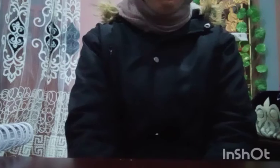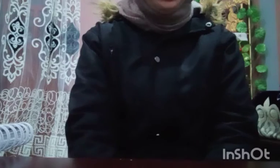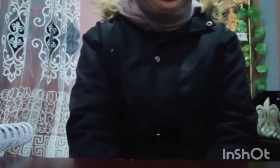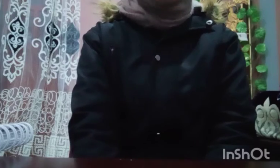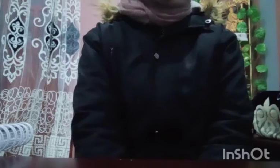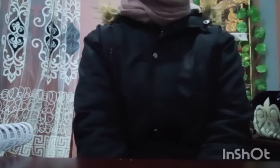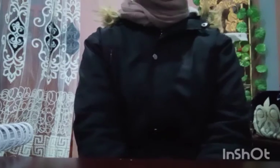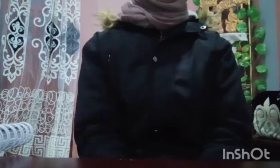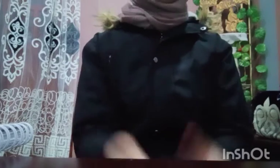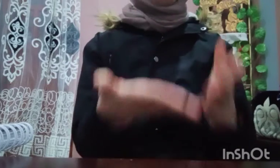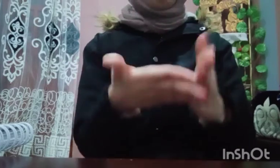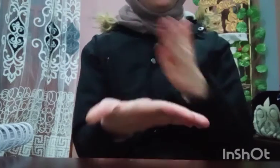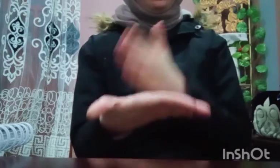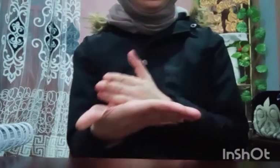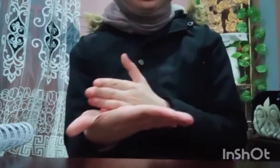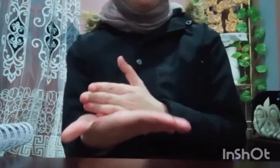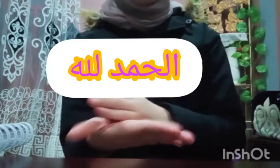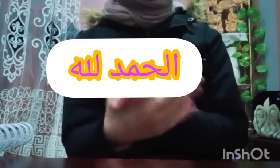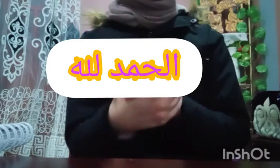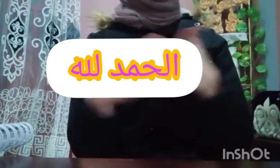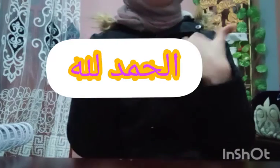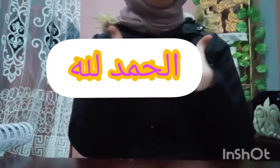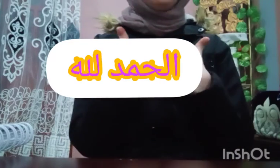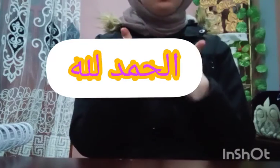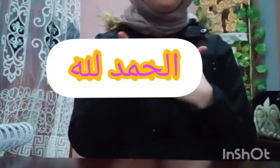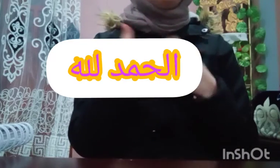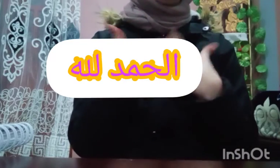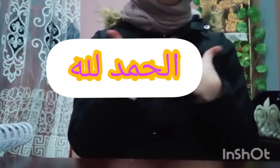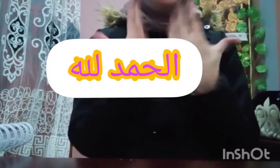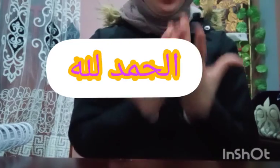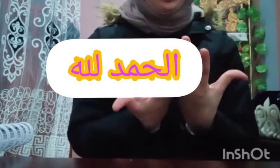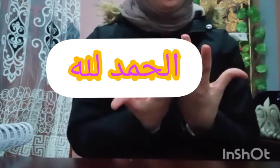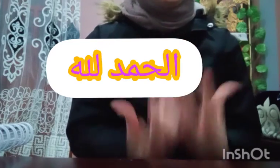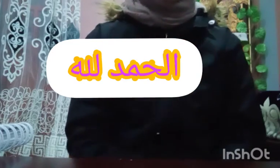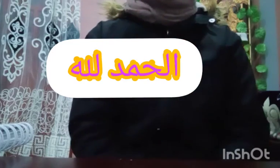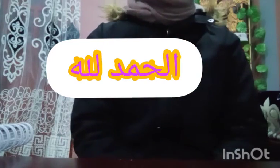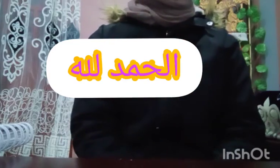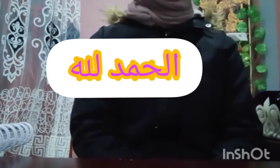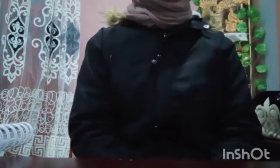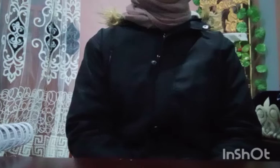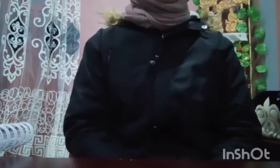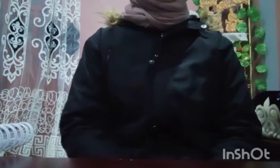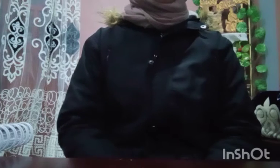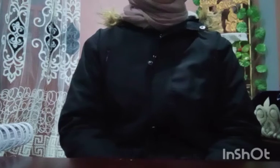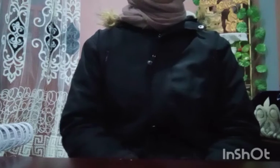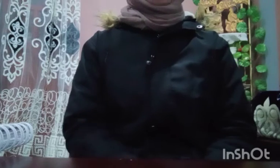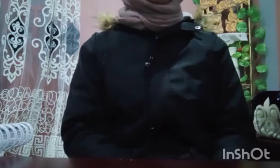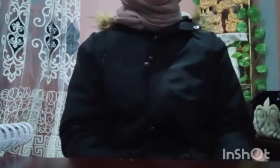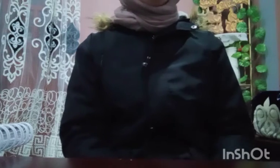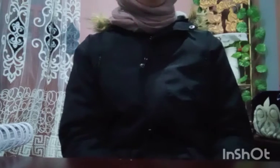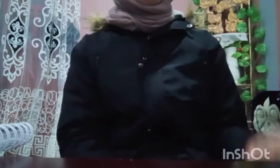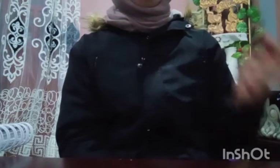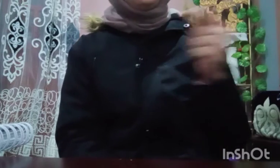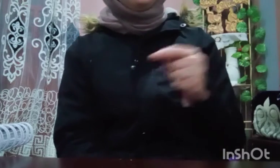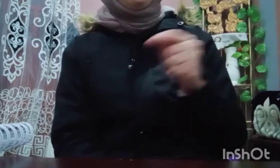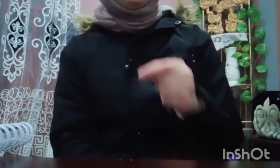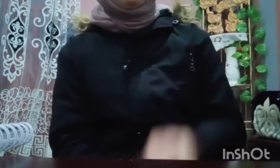مليحه، تخطيت فيه صعوبات بزاف، اثبتت لنفسي شكون انا، اثبتت نفسي بي انا فعلا قادرة اني ندير كذا وكذا وكذا.